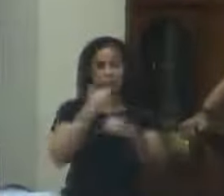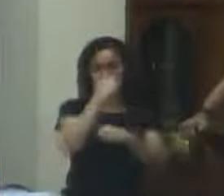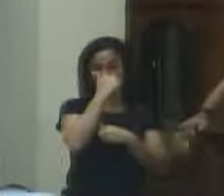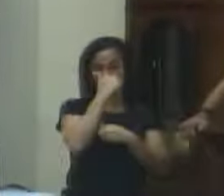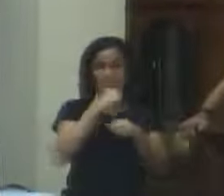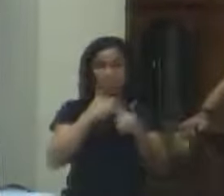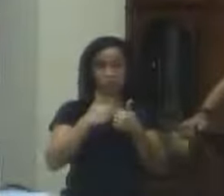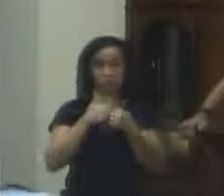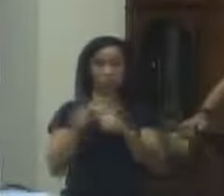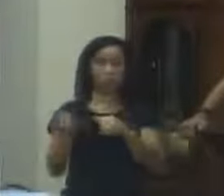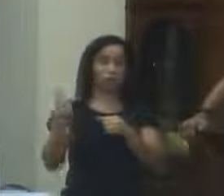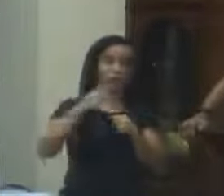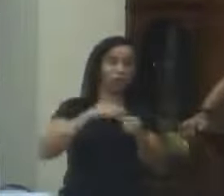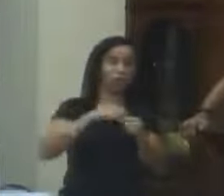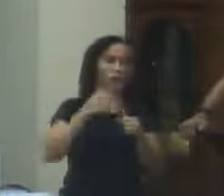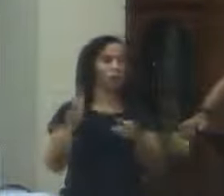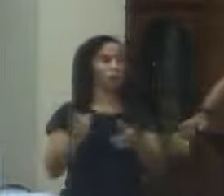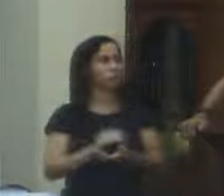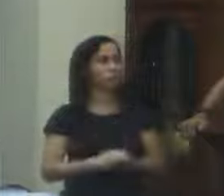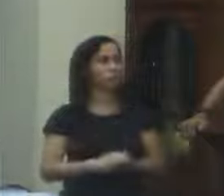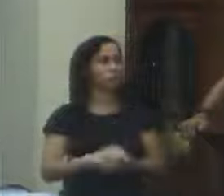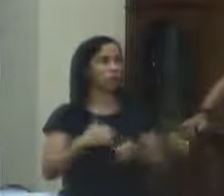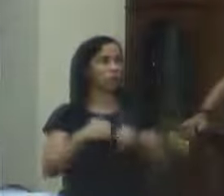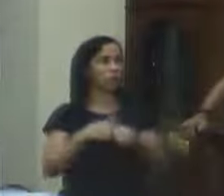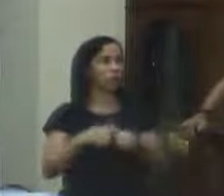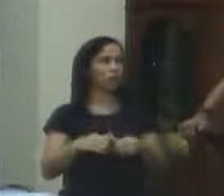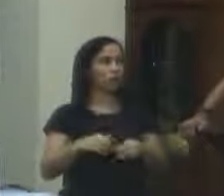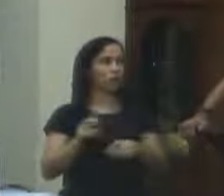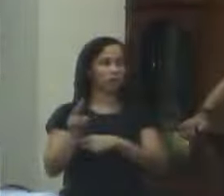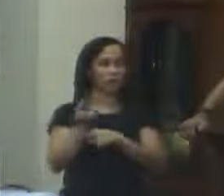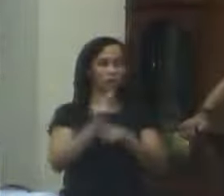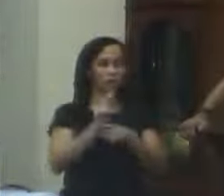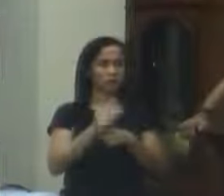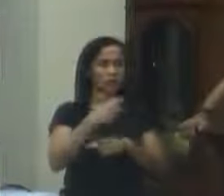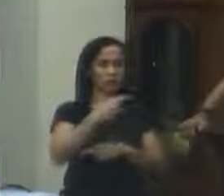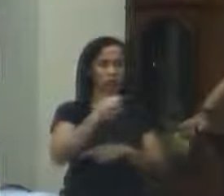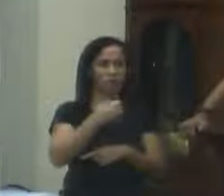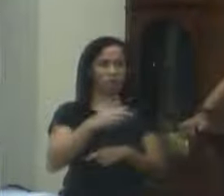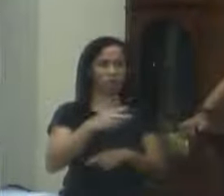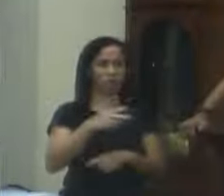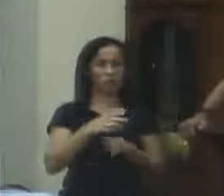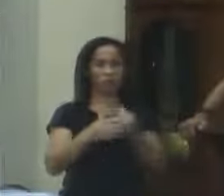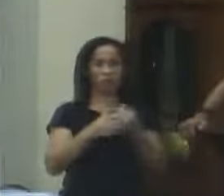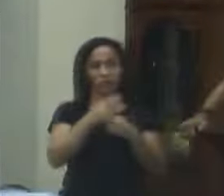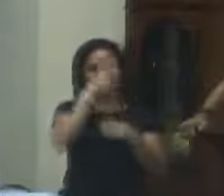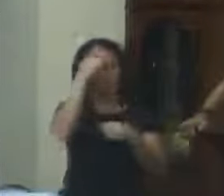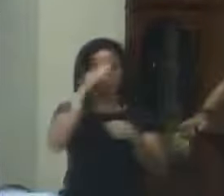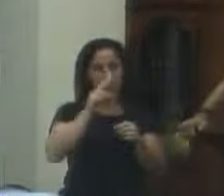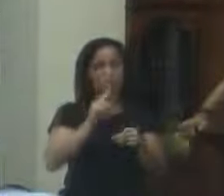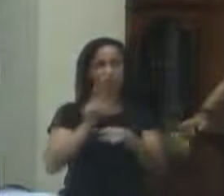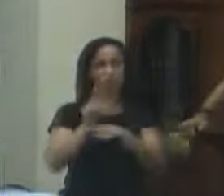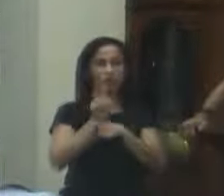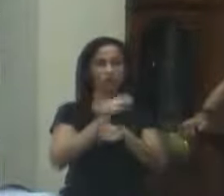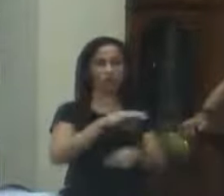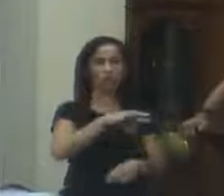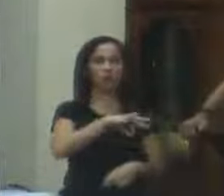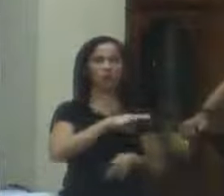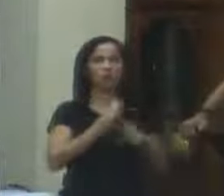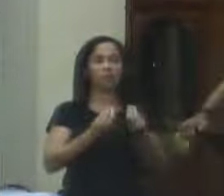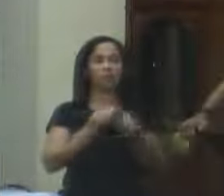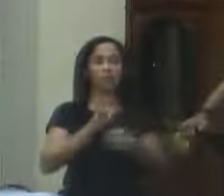ônibus chegando, saindo. Fizemos uma fiscalização grande, botamos 20 seguranças particulares, 10 da Prefeitura, 10 nossos, fora a